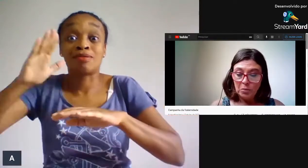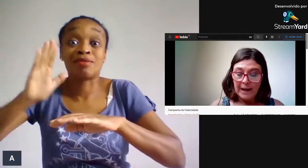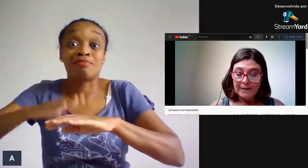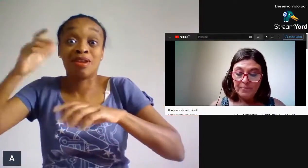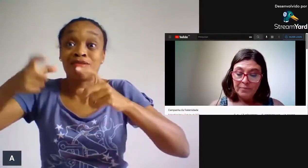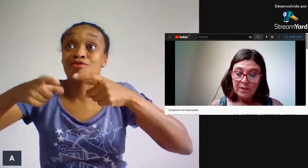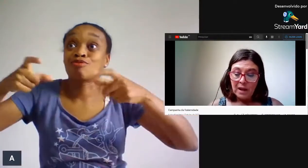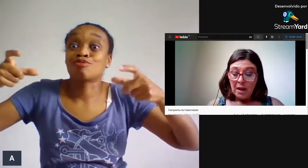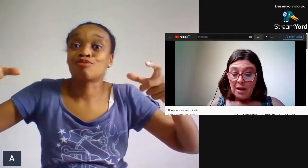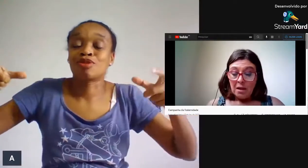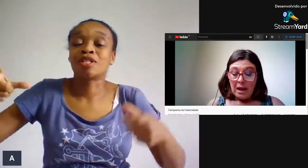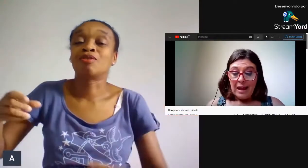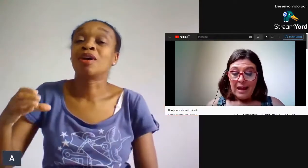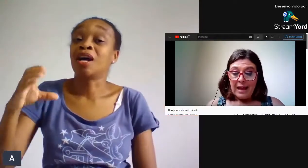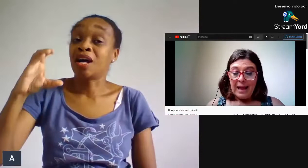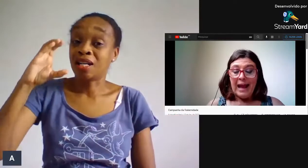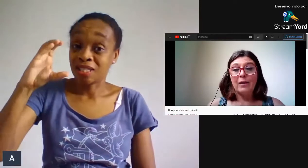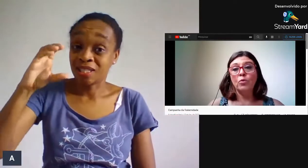começou a atuar,